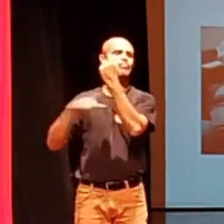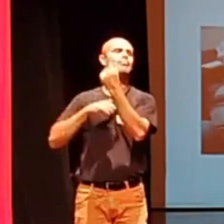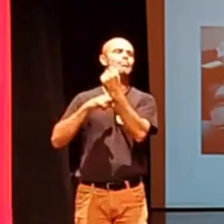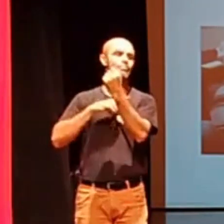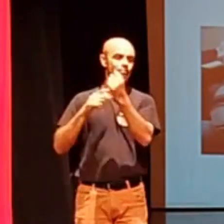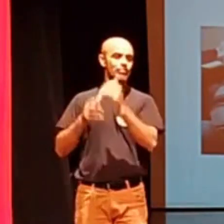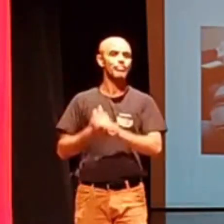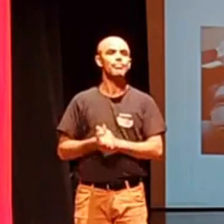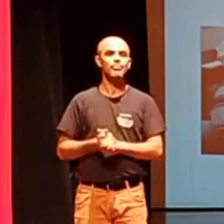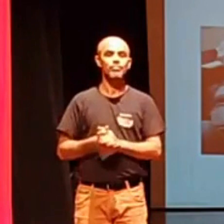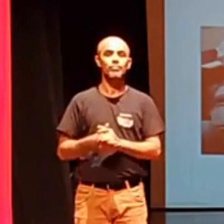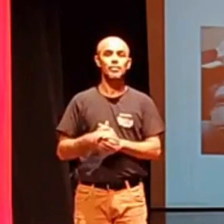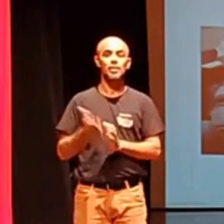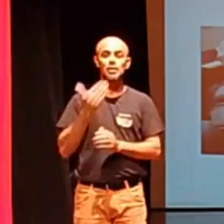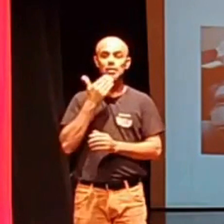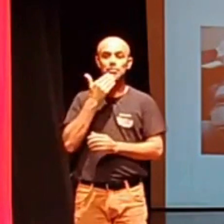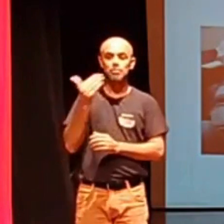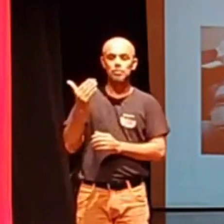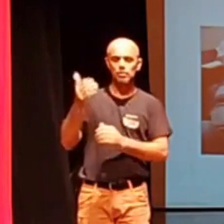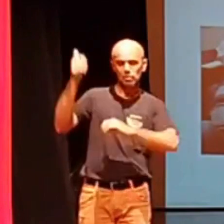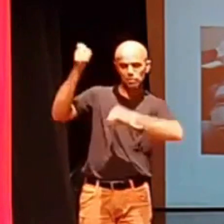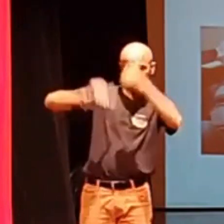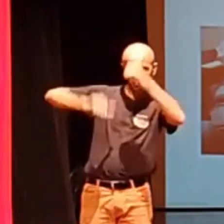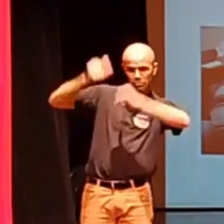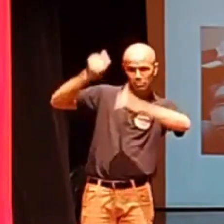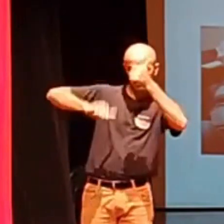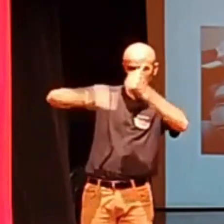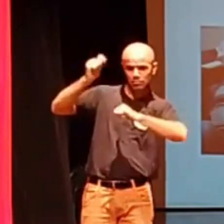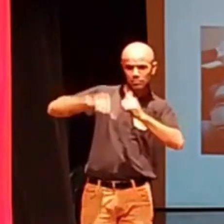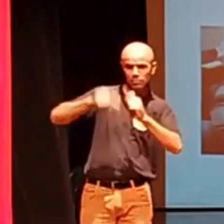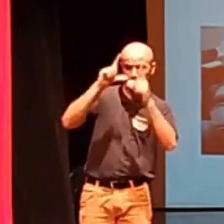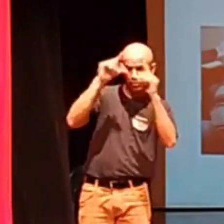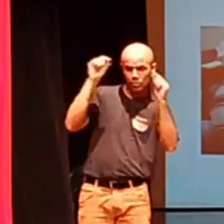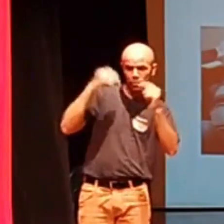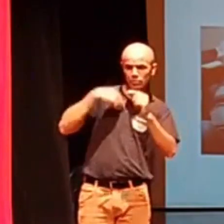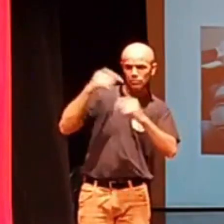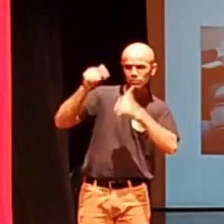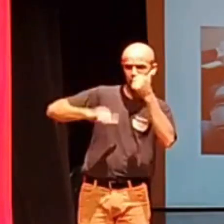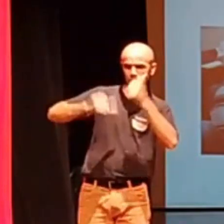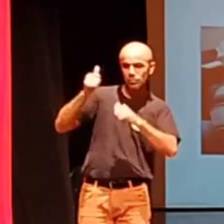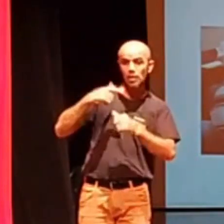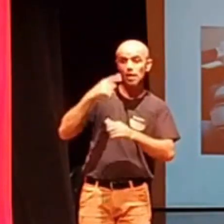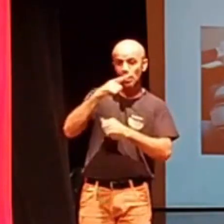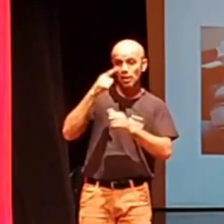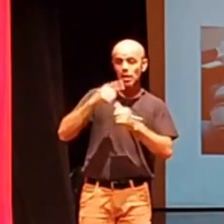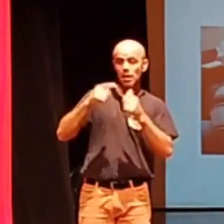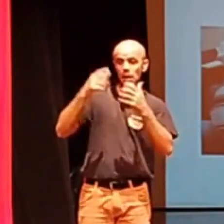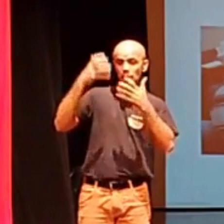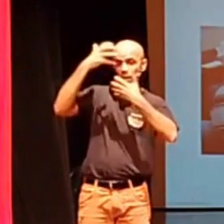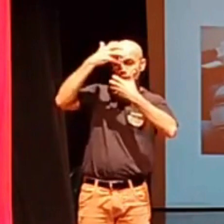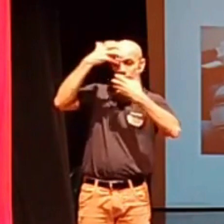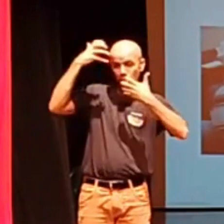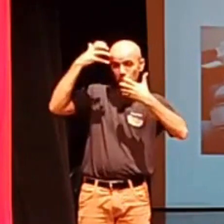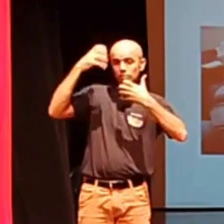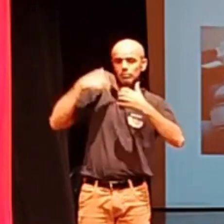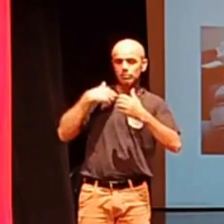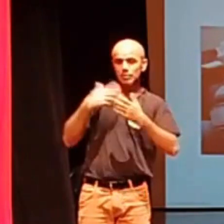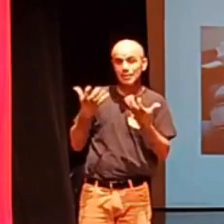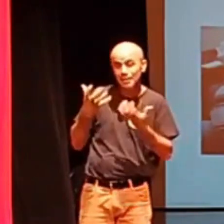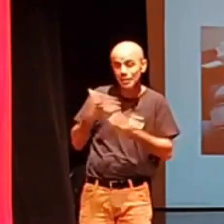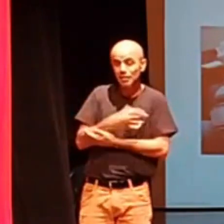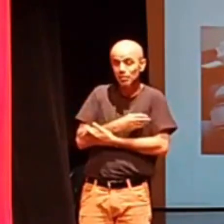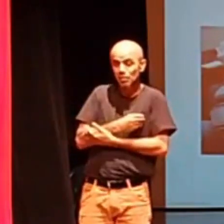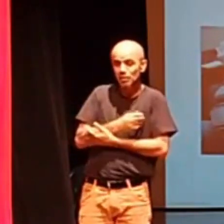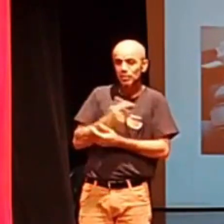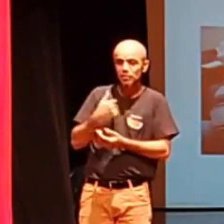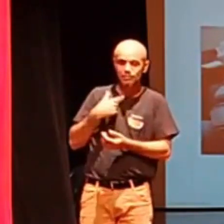que foi pedido para nós avaliarmos na enfermaria. Ela tinha sofrido um AVC anteriormente e ela queria muito amamentar o bebê dela. E a gente